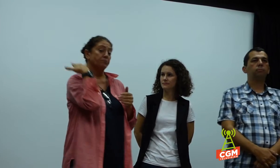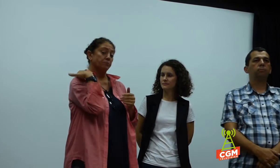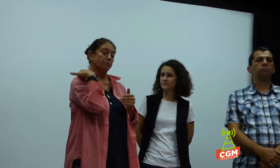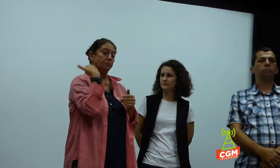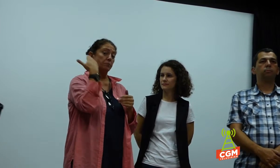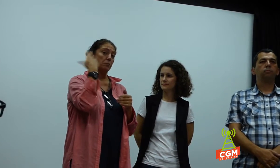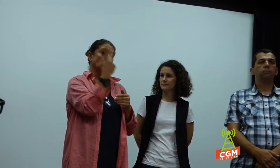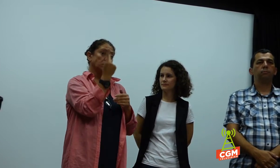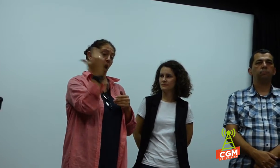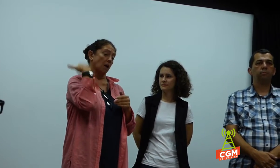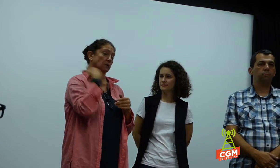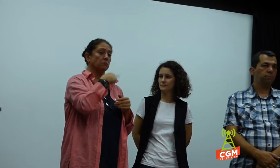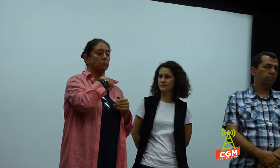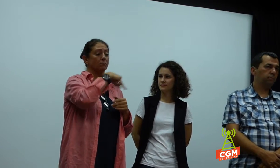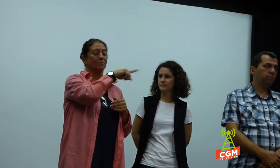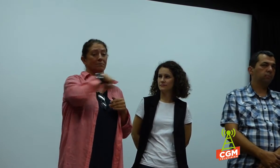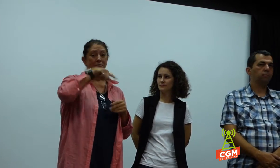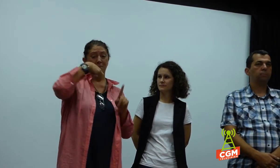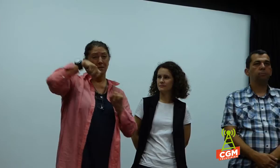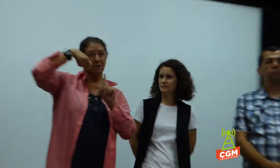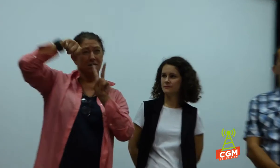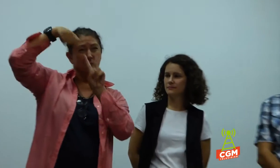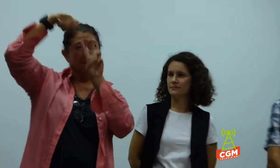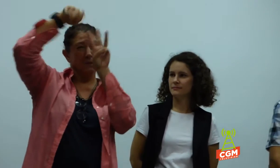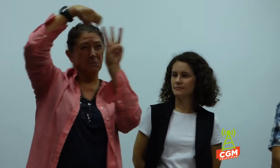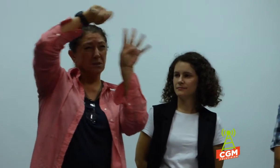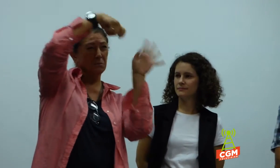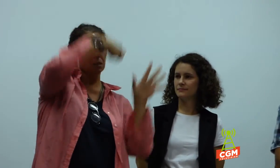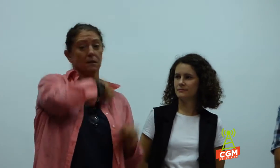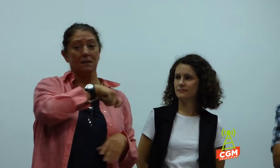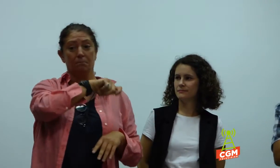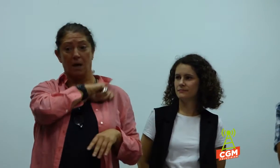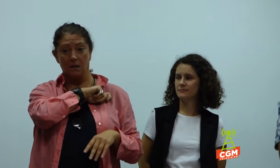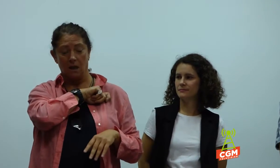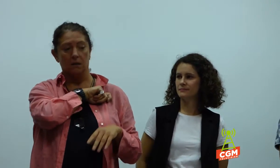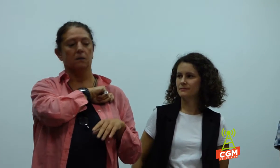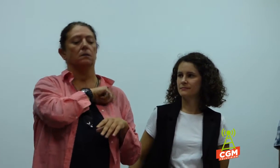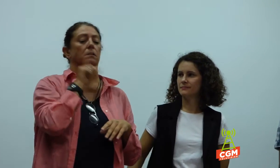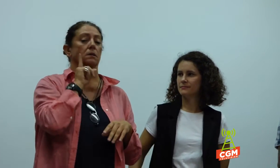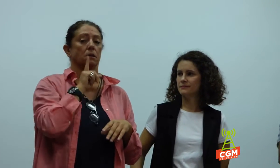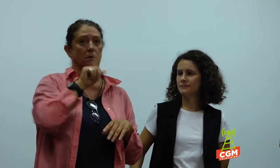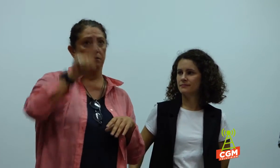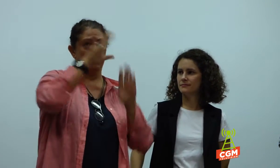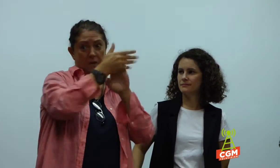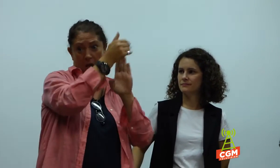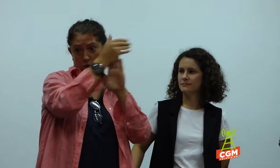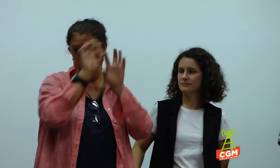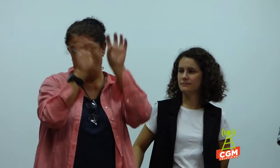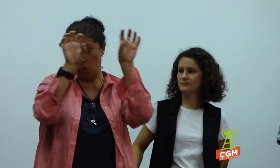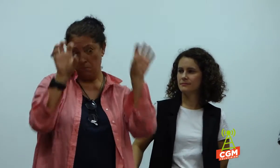quiero lanzaros un mensaje. Hace dos días estuvimos hablando con diferentes presidentes de las